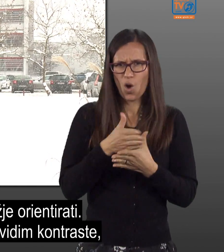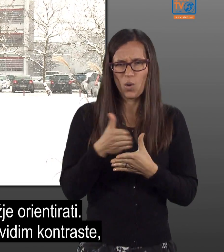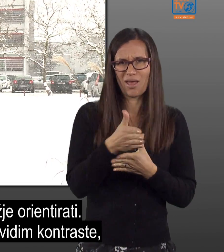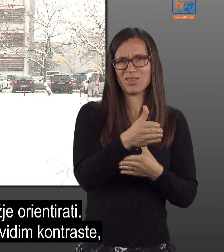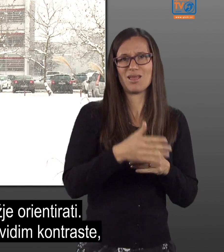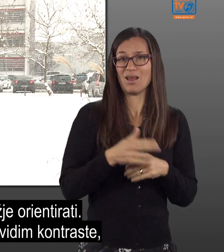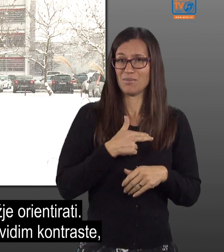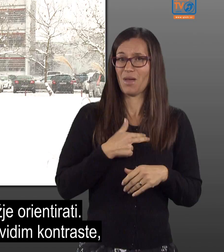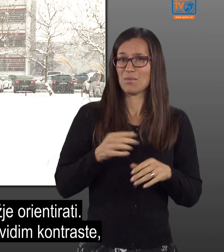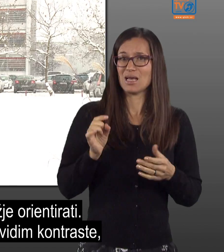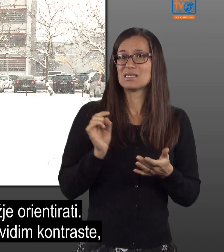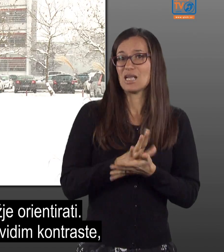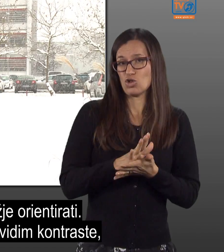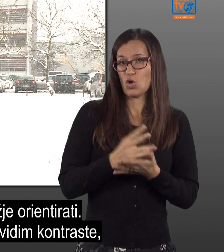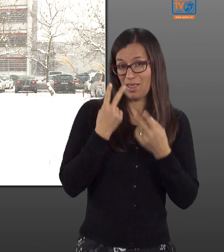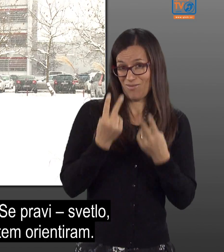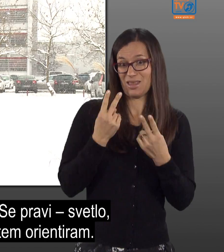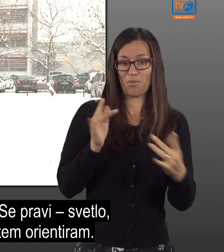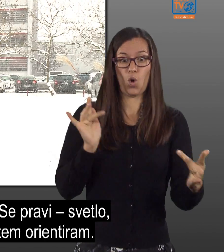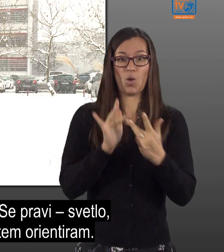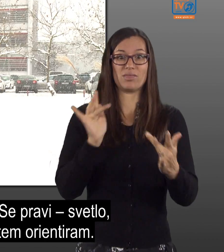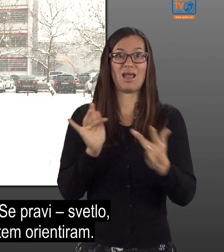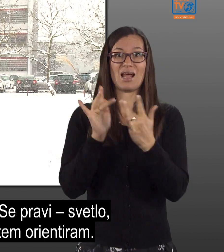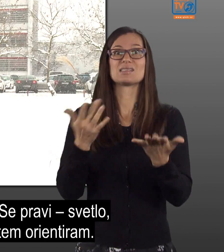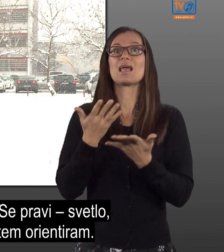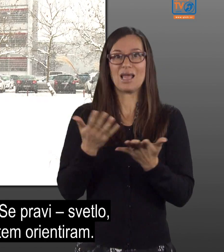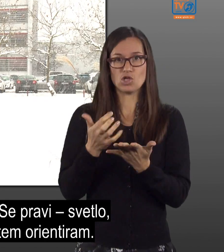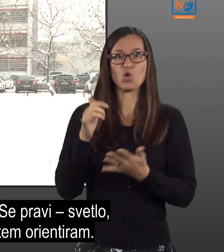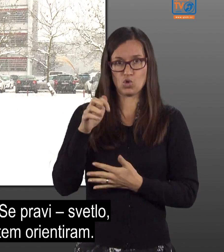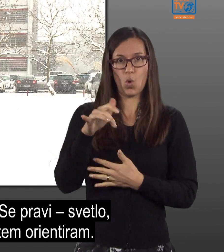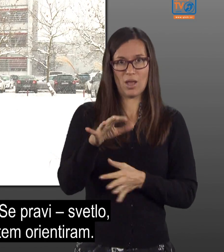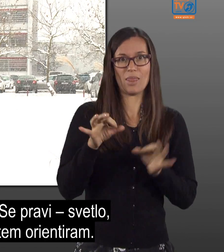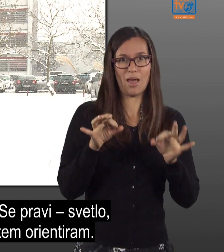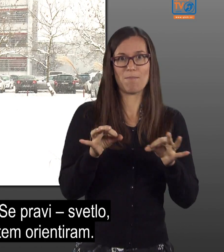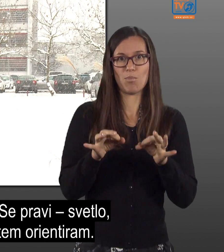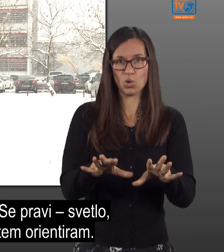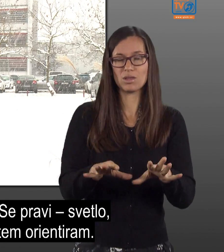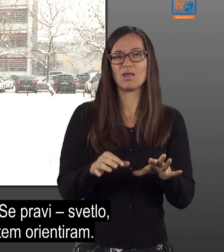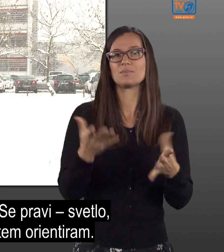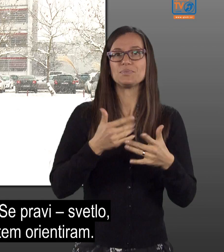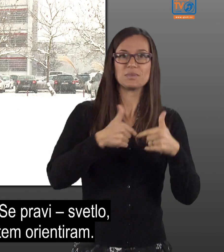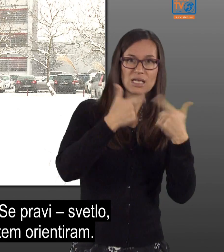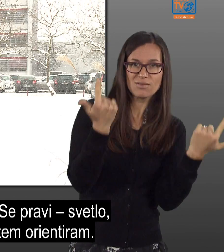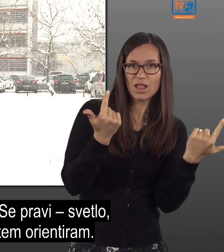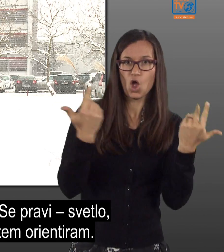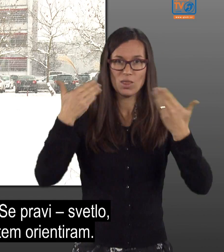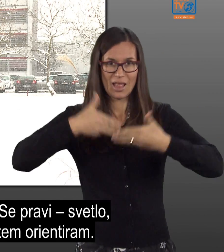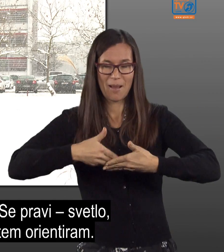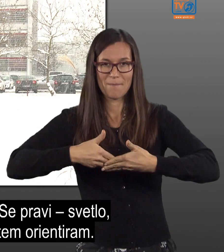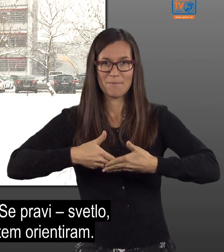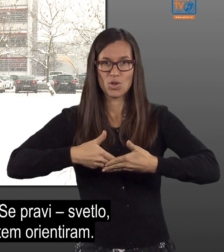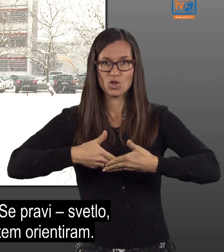srečo, da vidim kontraste, kje so shojene poti, se pravi temno, svetlo, tako da se